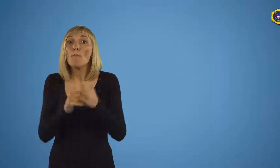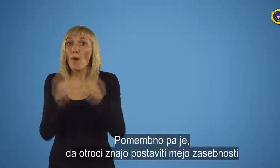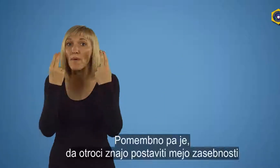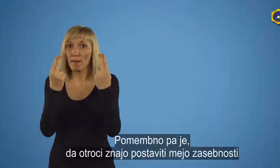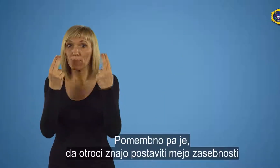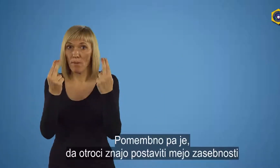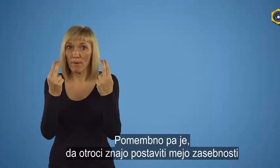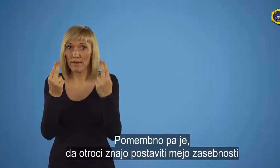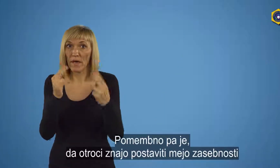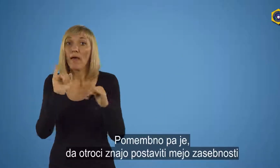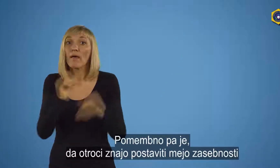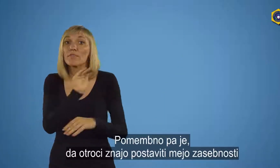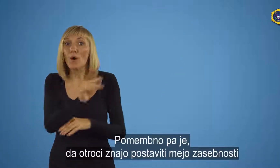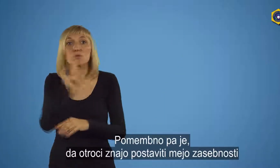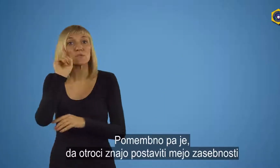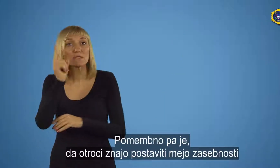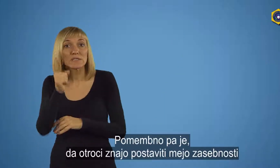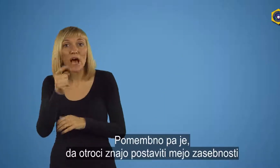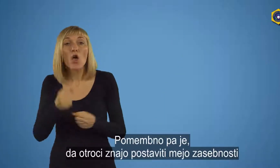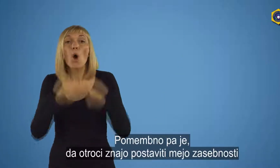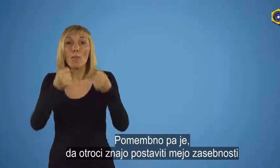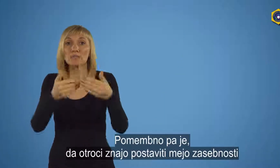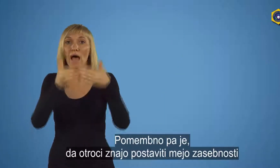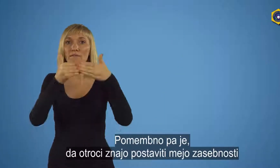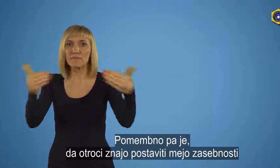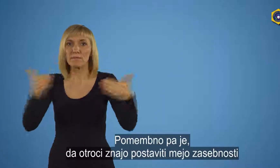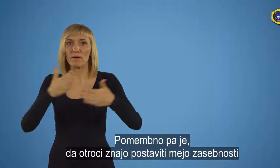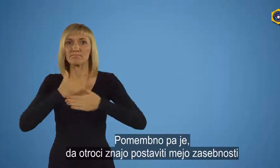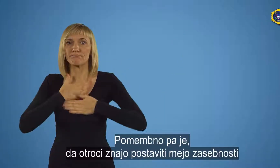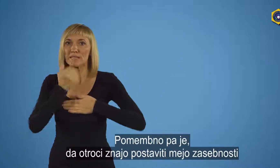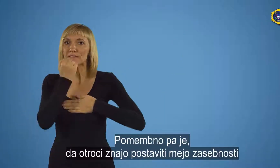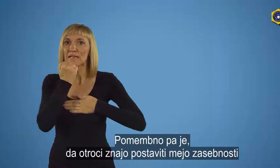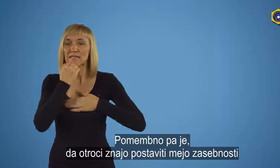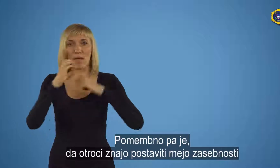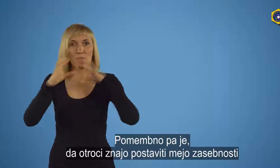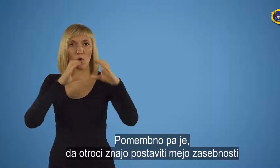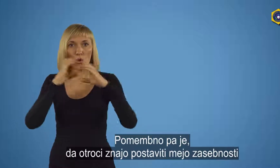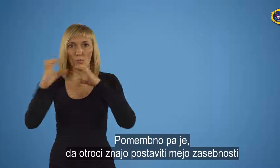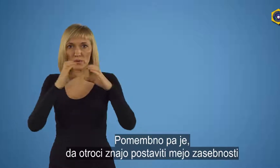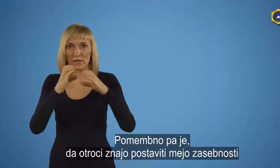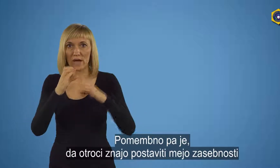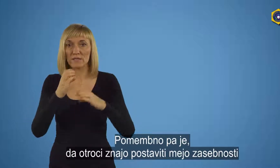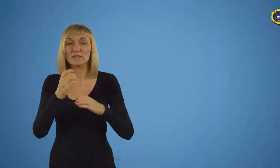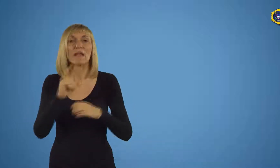Pomembno pa je, da otroci znajo postaviti mejo zasebnosti v komunikaciji s komerkoli.